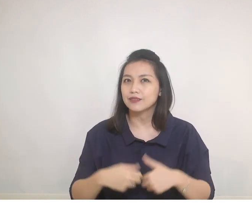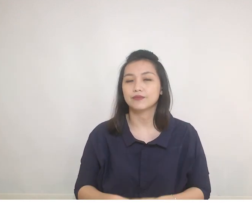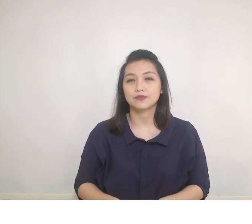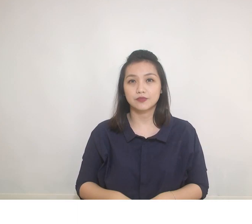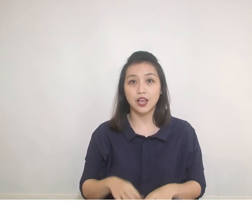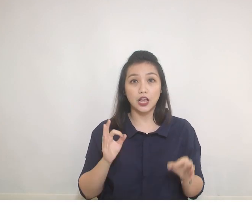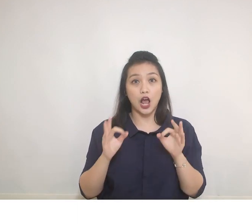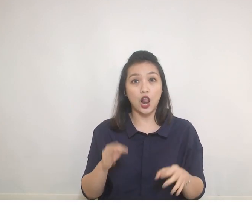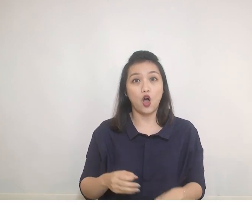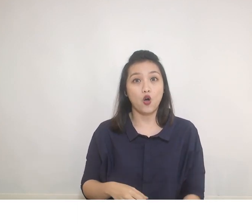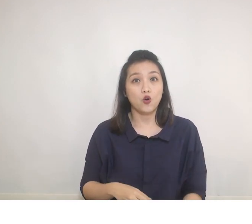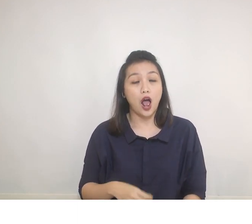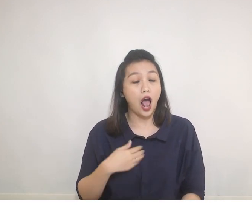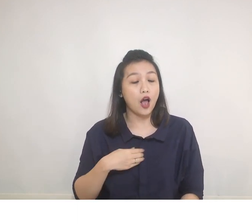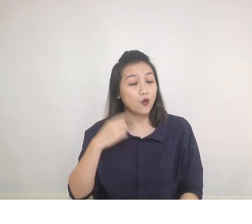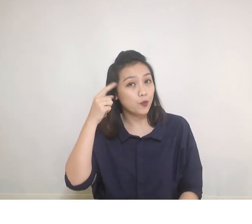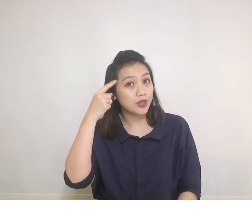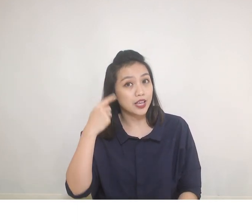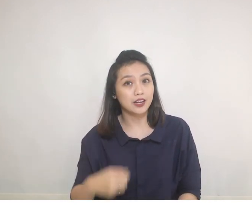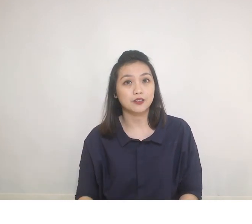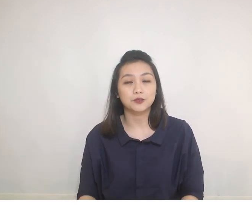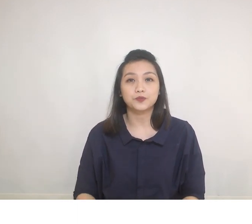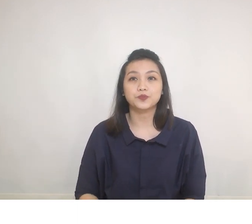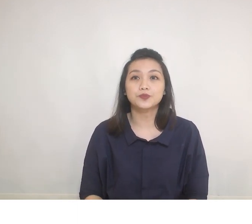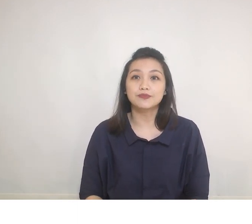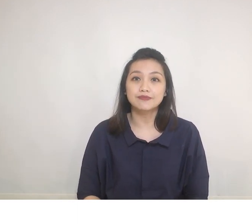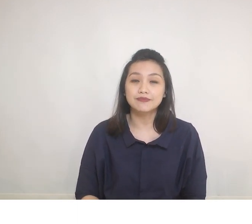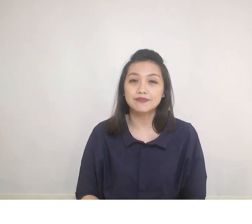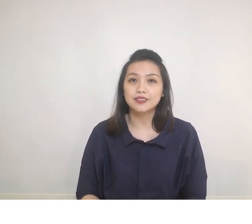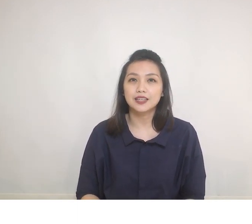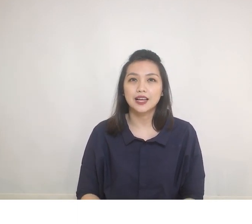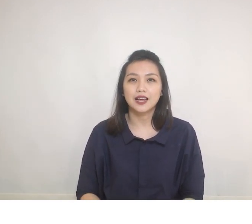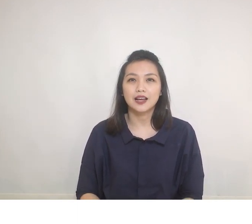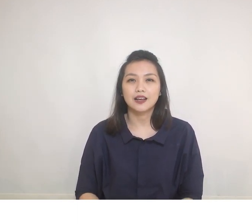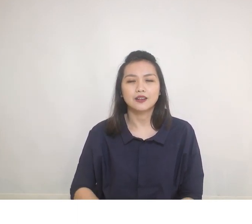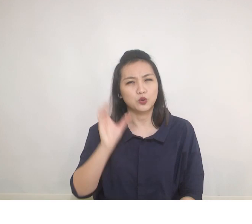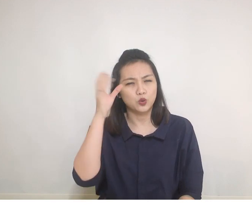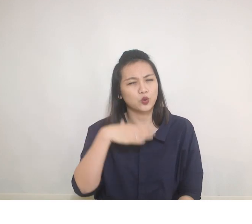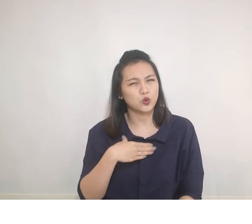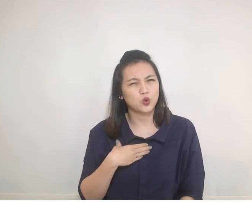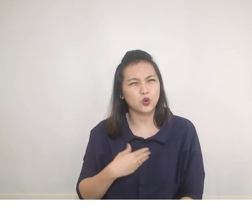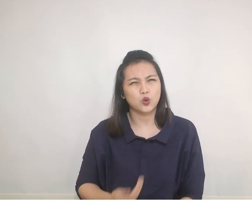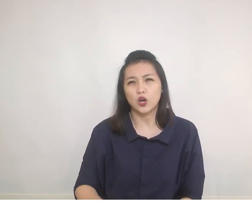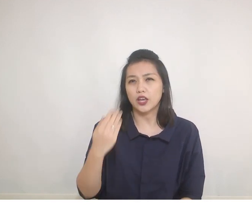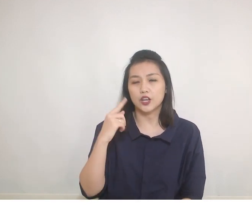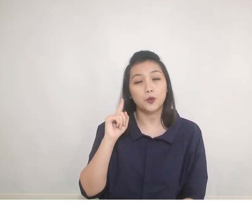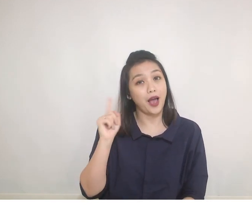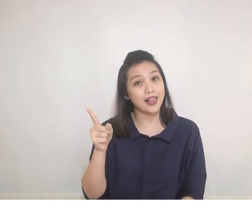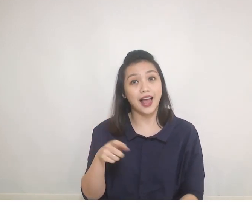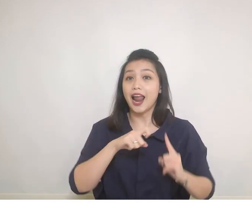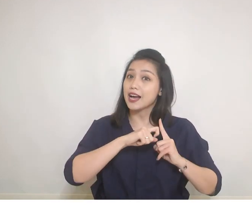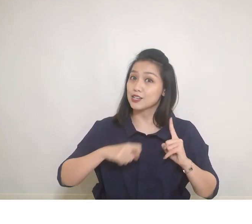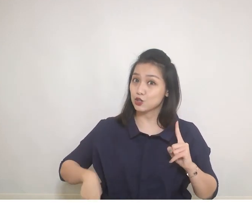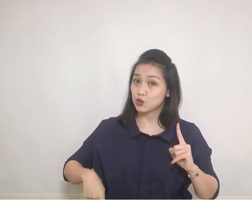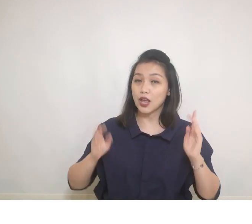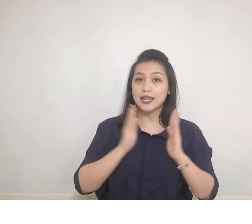seharusnya kita menjalankan yang Filipi 1 ayat 21. Di mana di sana dikatakan, karena bagiku hidup adalah Kristus